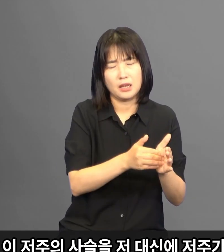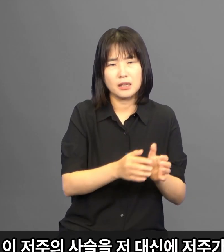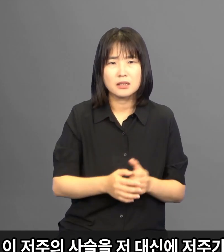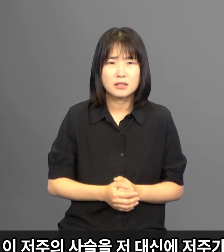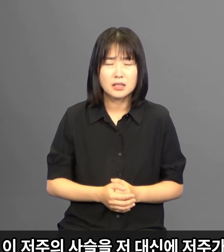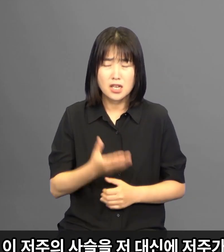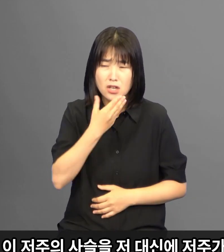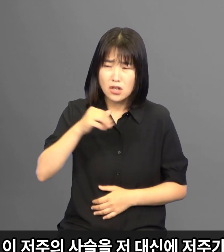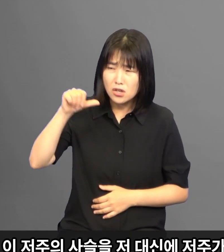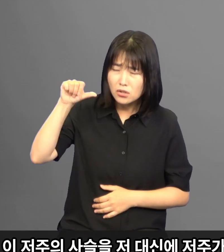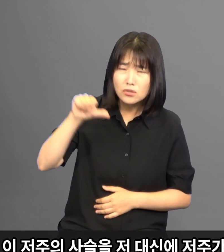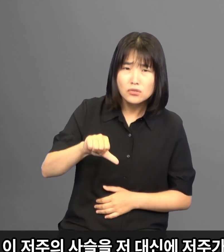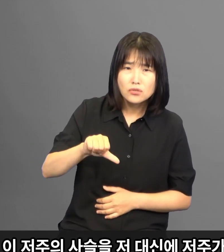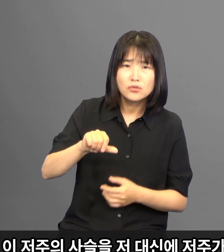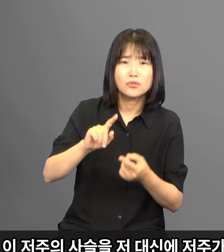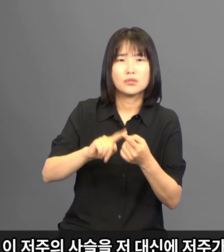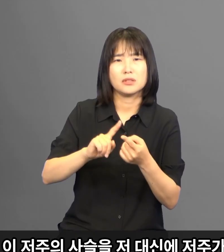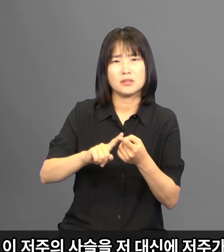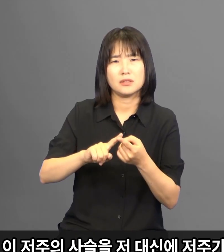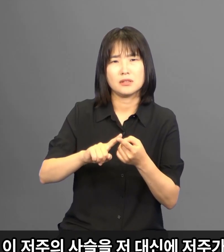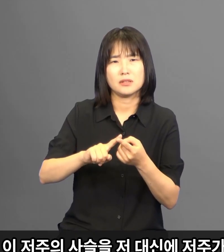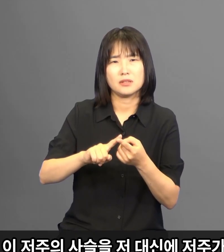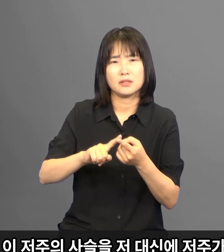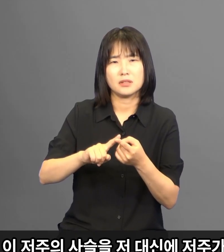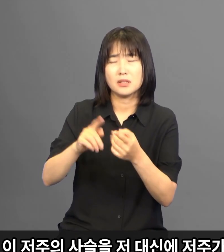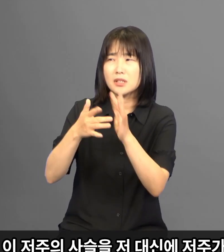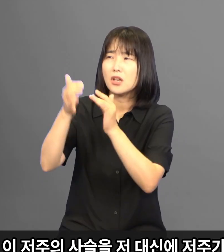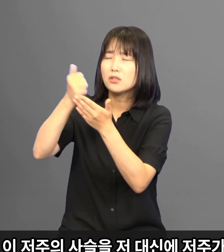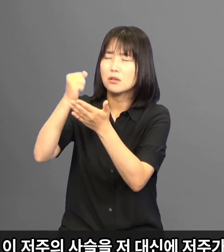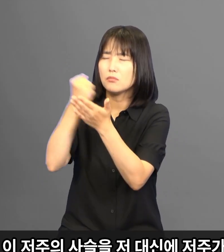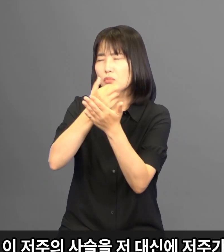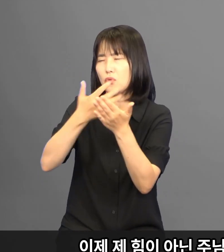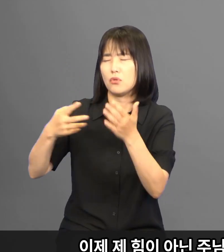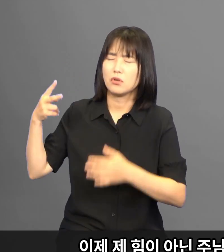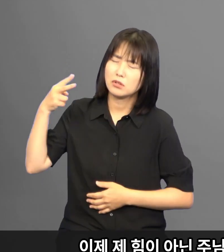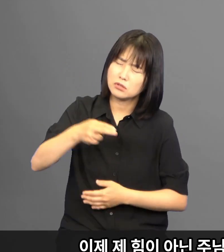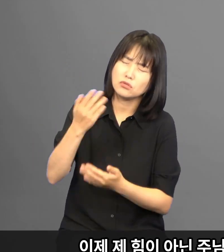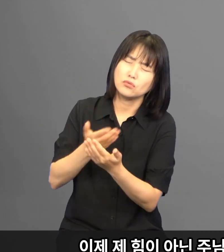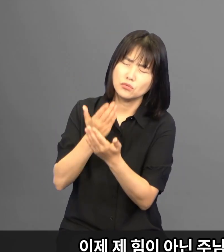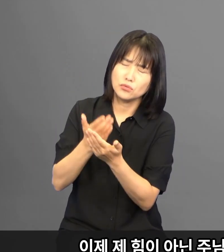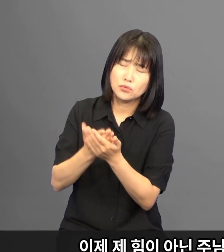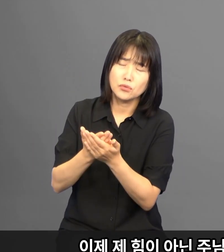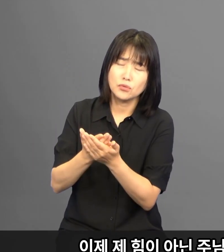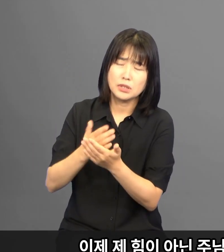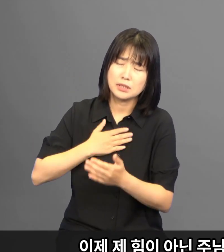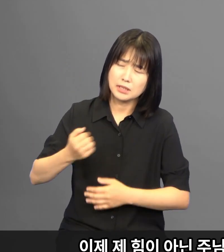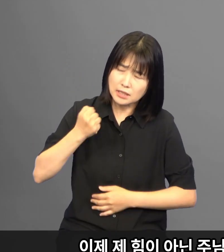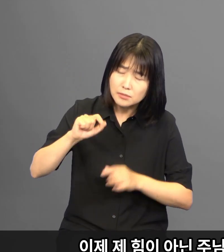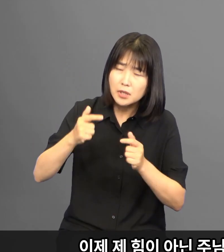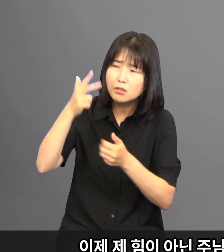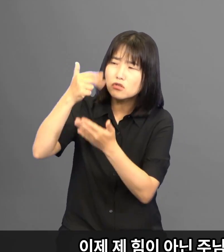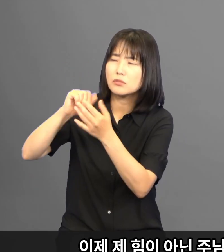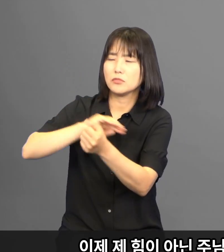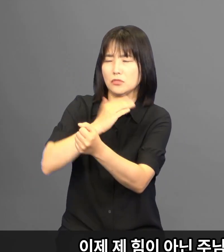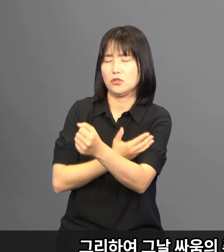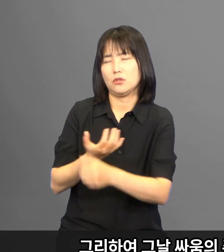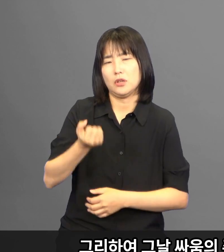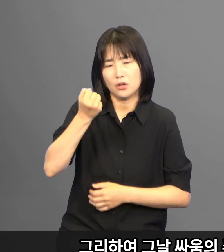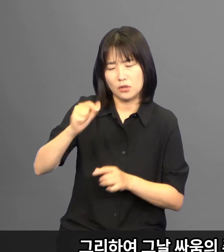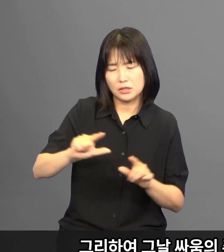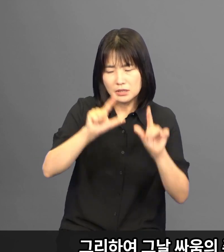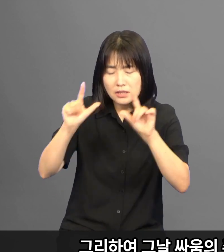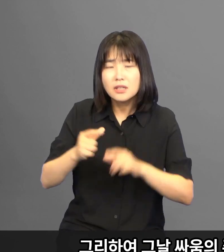사슬을 저 대신에 저주가 되지 예수님의 보혈로 끊어주십시오. 이제 제 힘이 아닌 주님의 능력으로 살기를